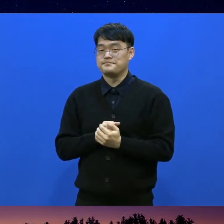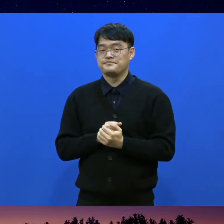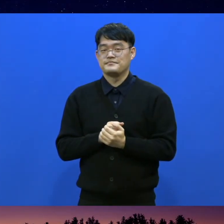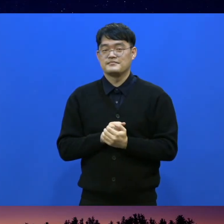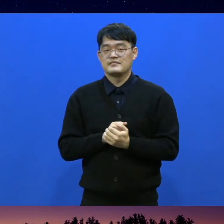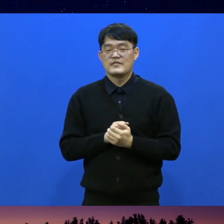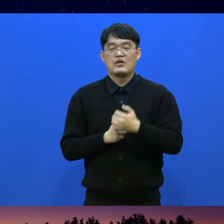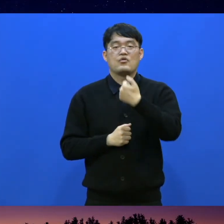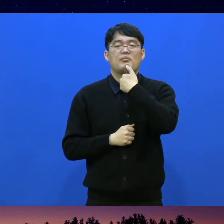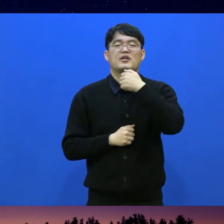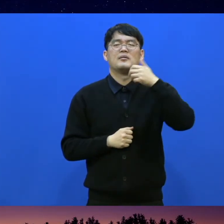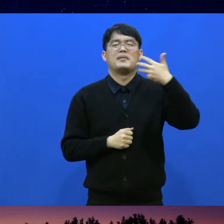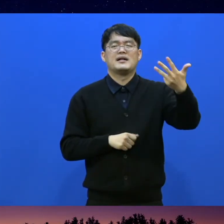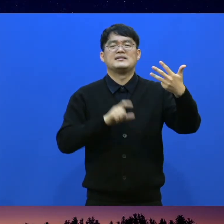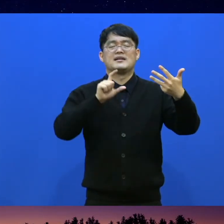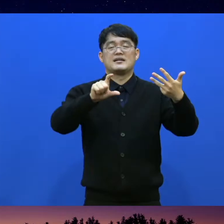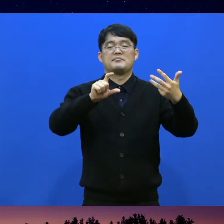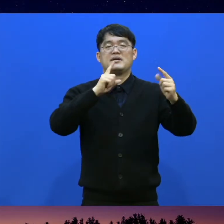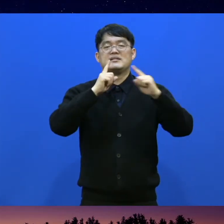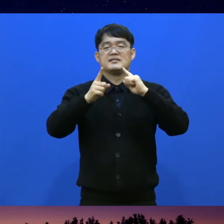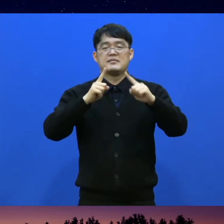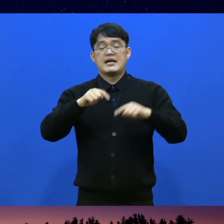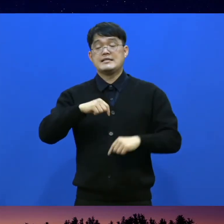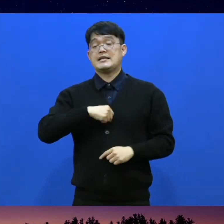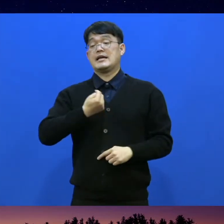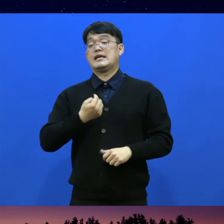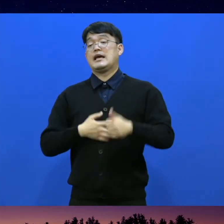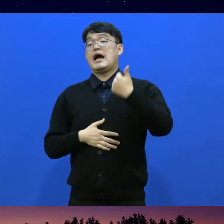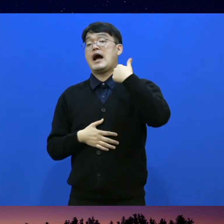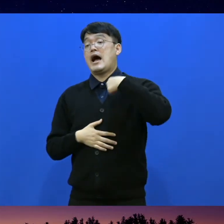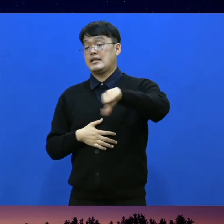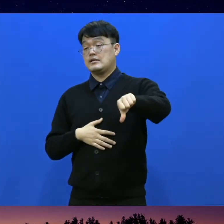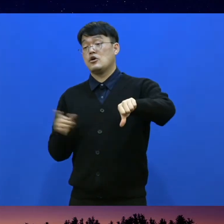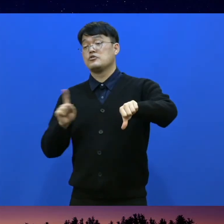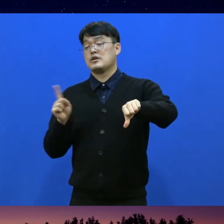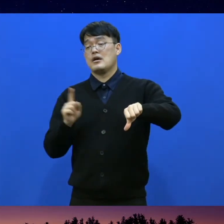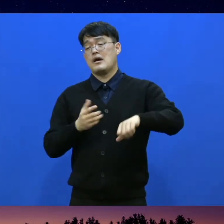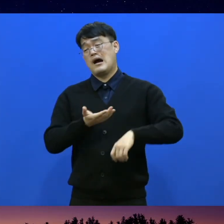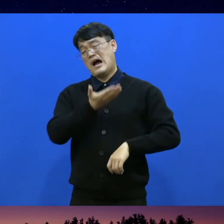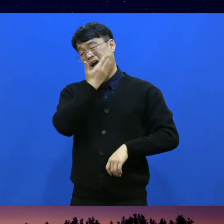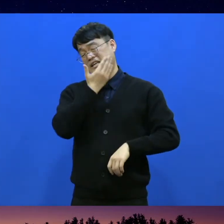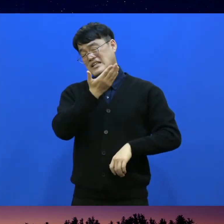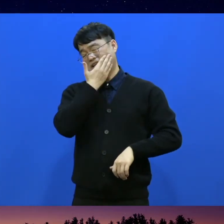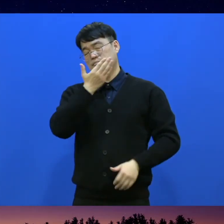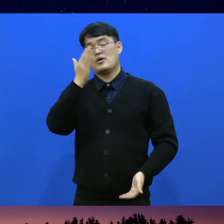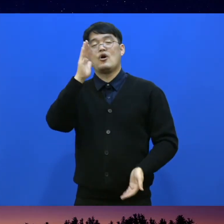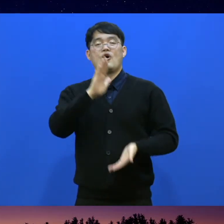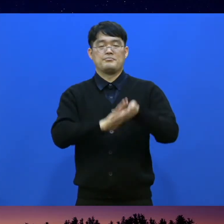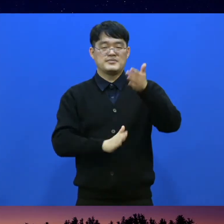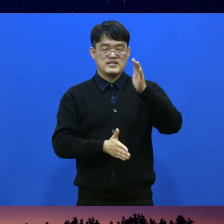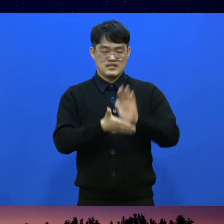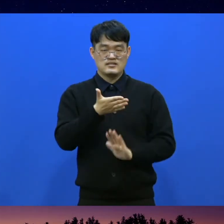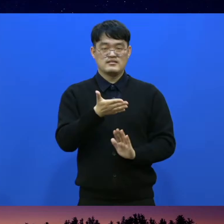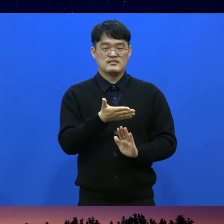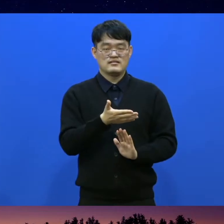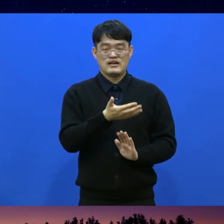성품을 보세요. 어떤 분이세요? 자기 아들을 어떻게 해요? 그럼? 아끼지